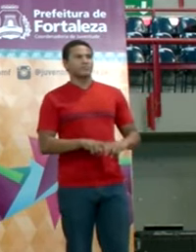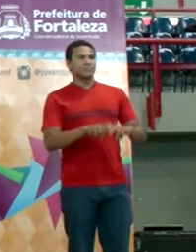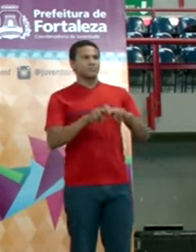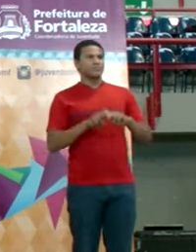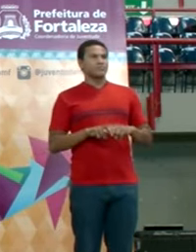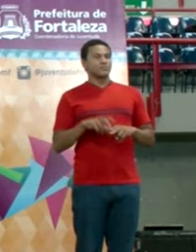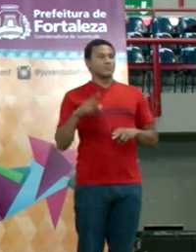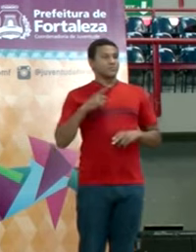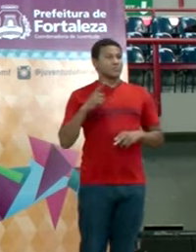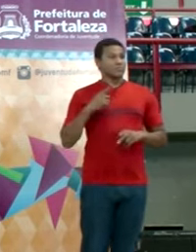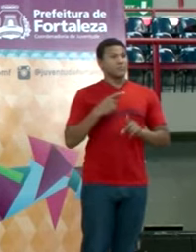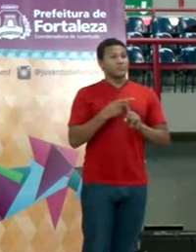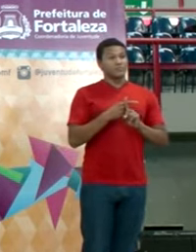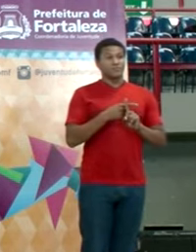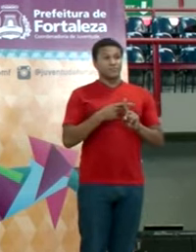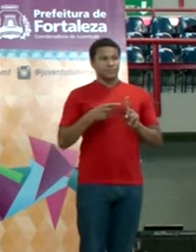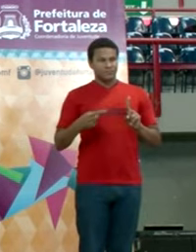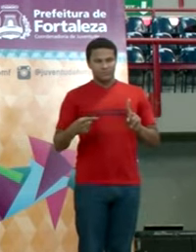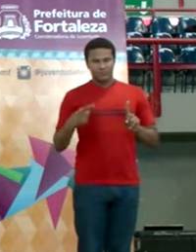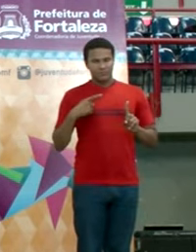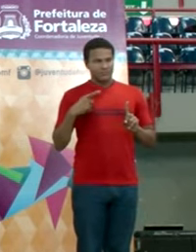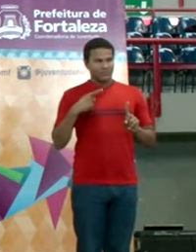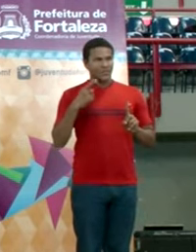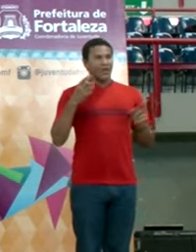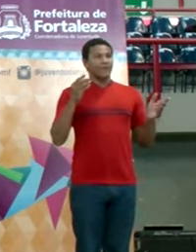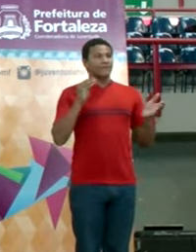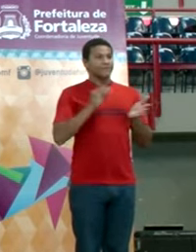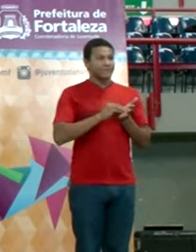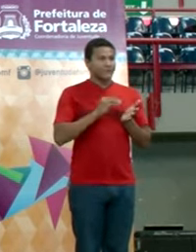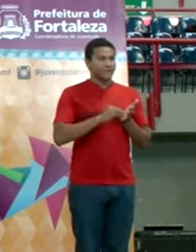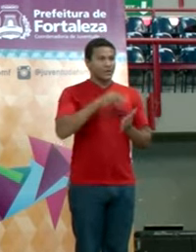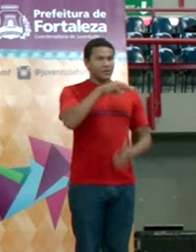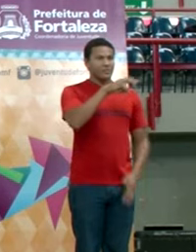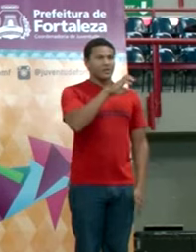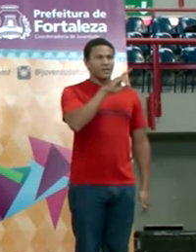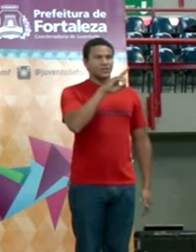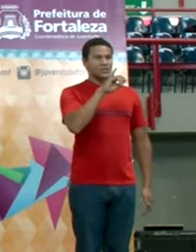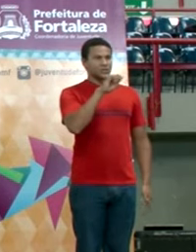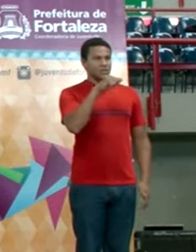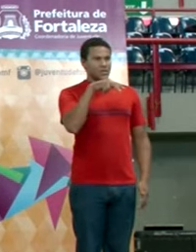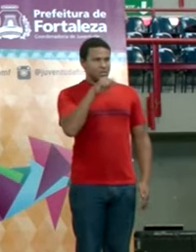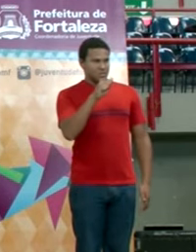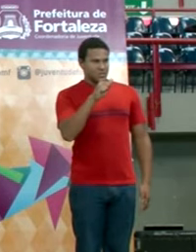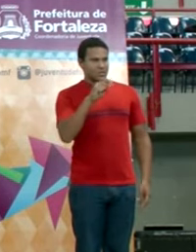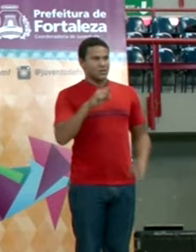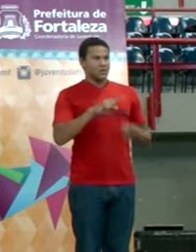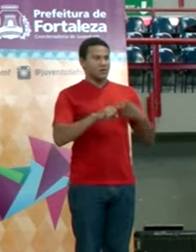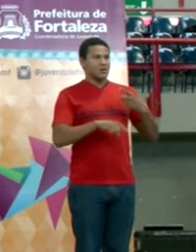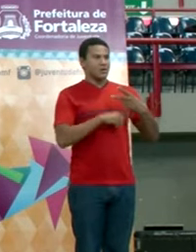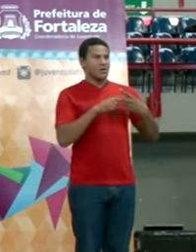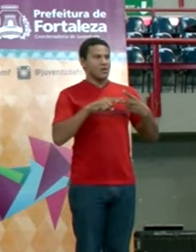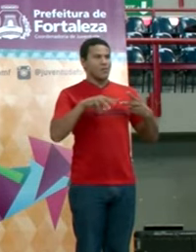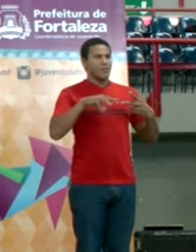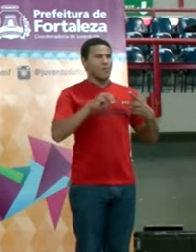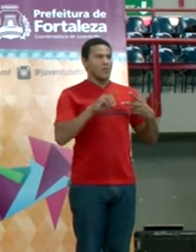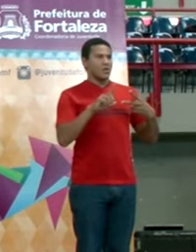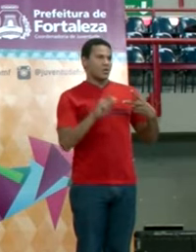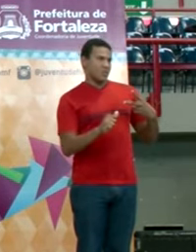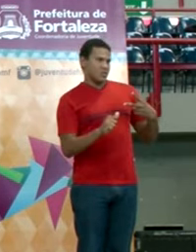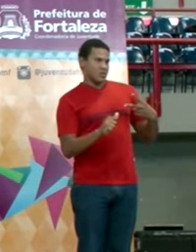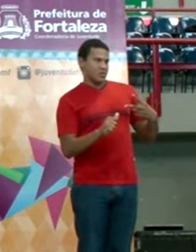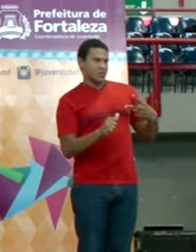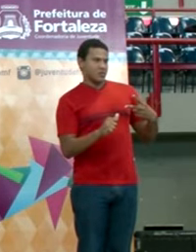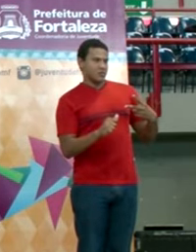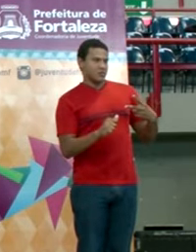foi tá faltando a gente ver mediana e moda são conceito simples o que é que a gente chama de